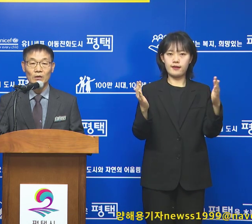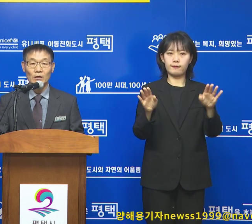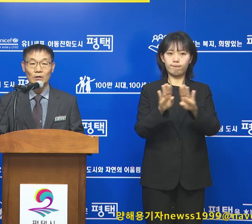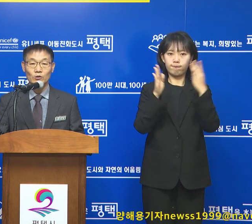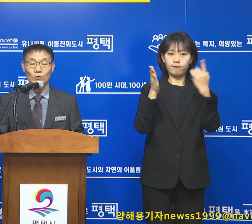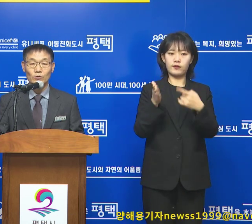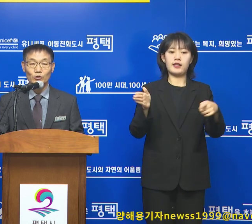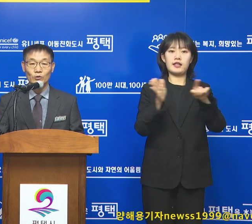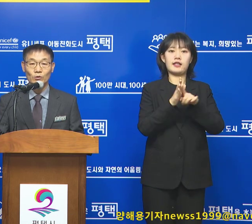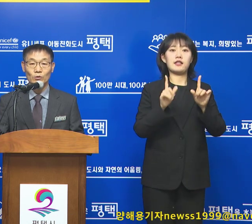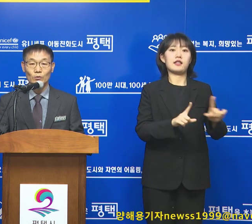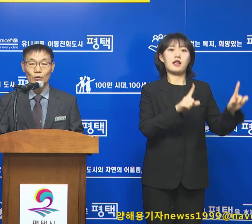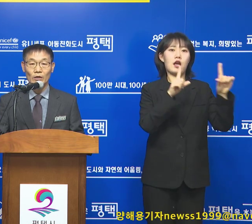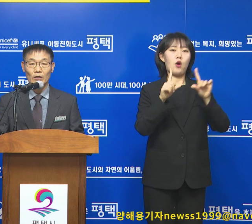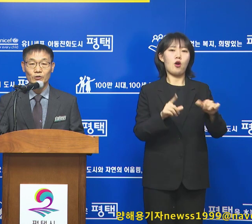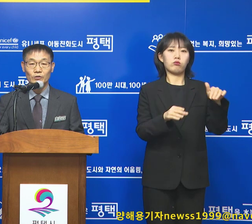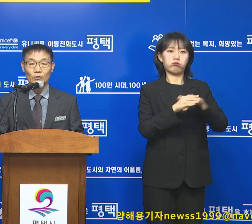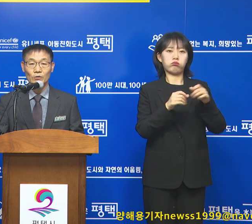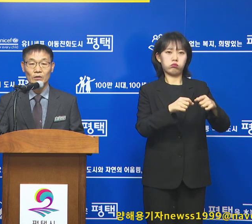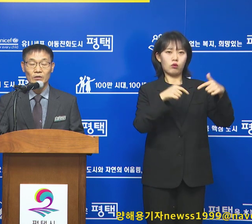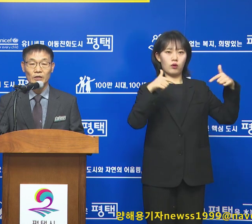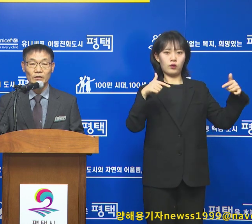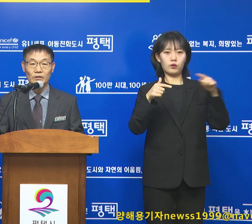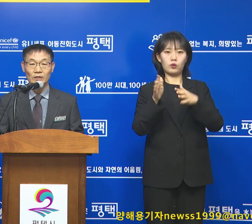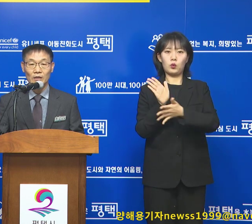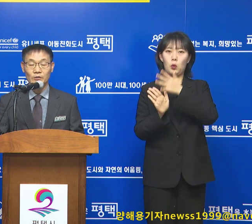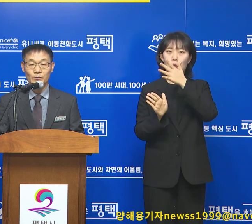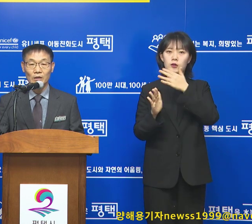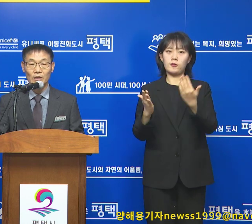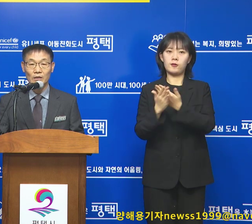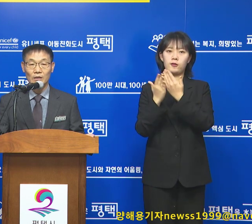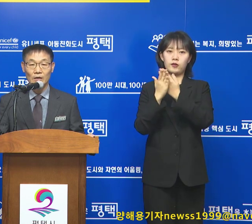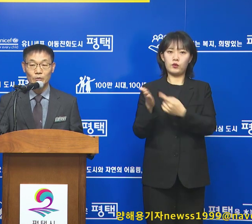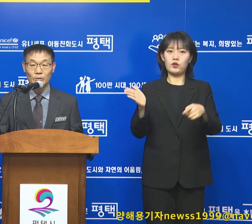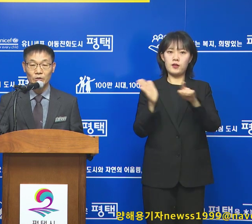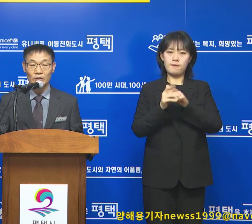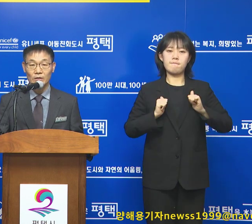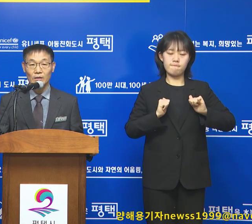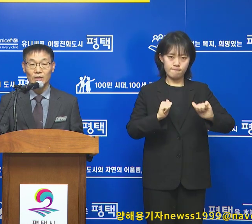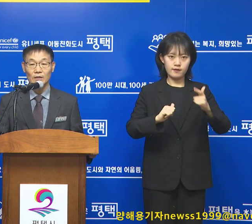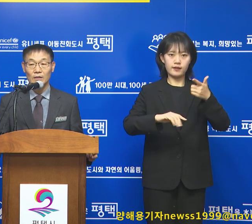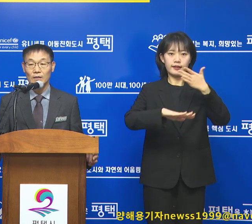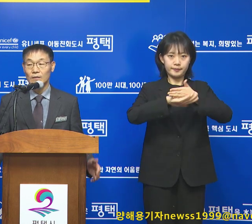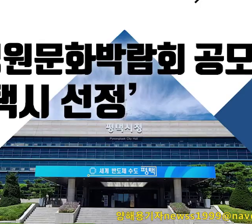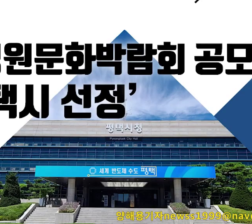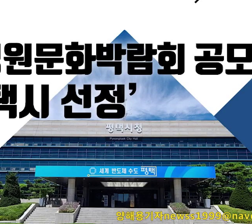확산과 정원도시로 대학할 수 있도록 최선을 다하겠습니다. 감사합니다.